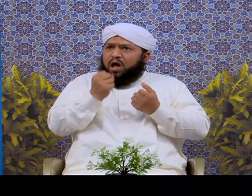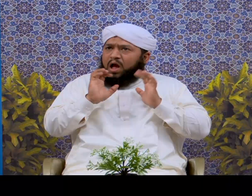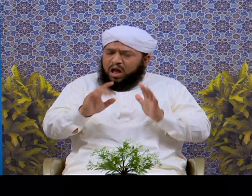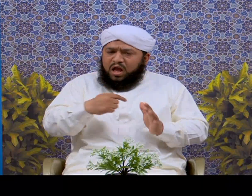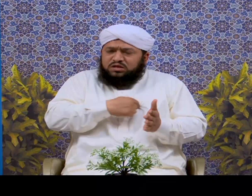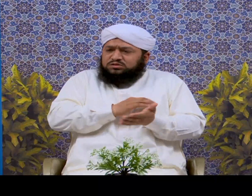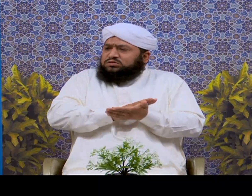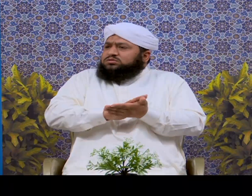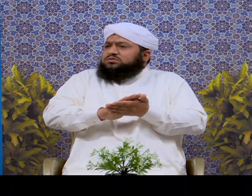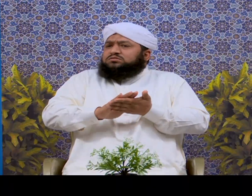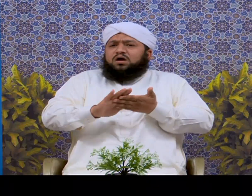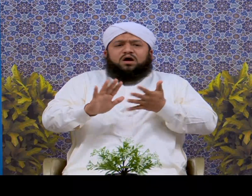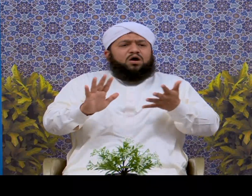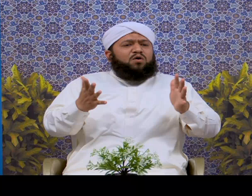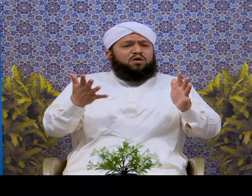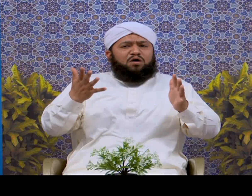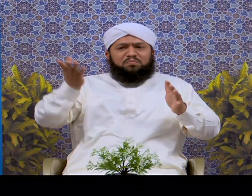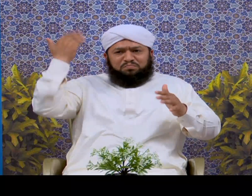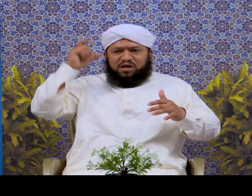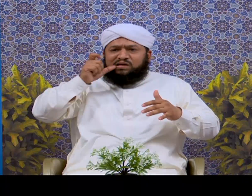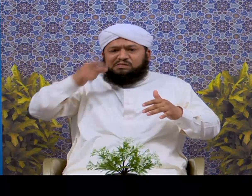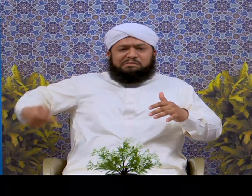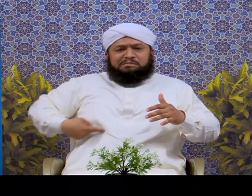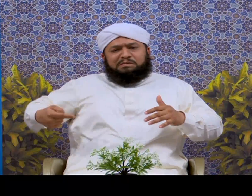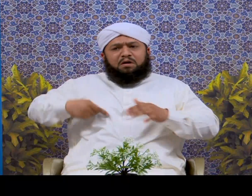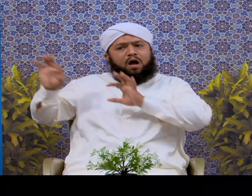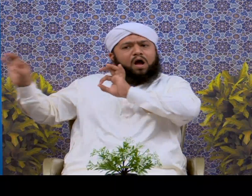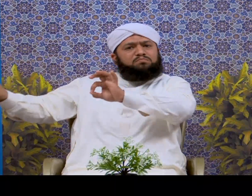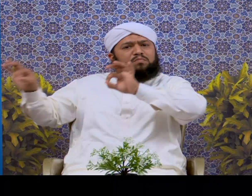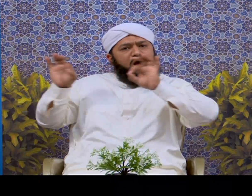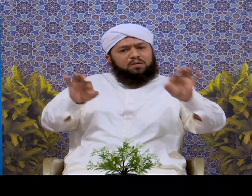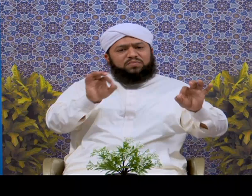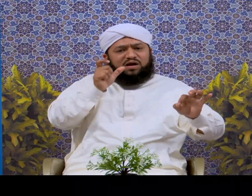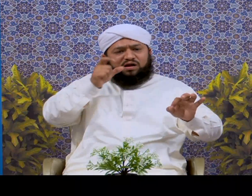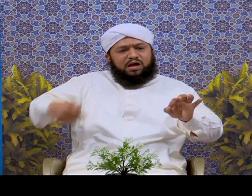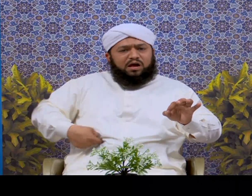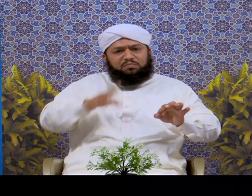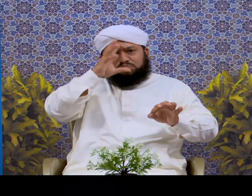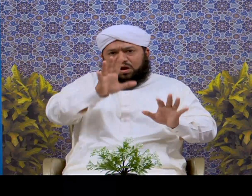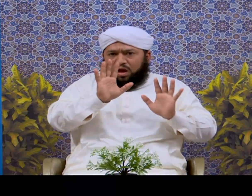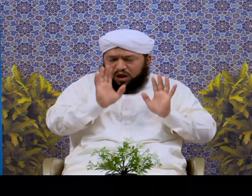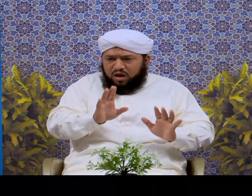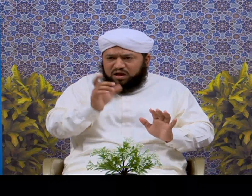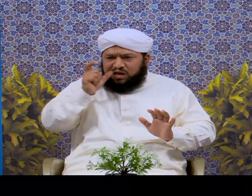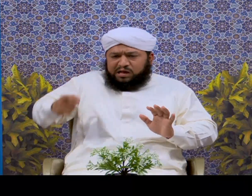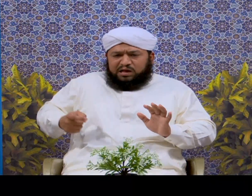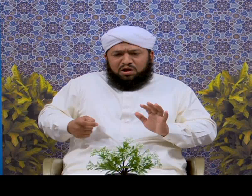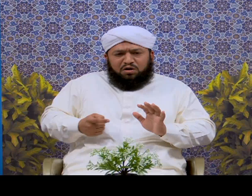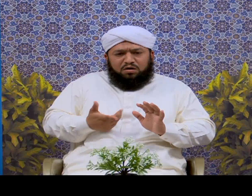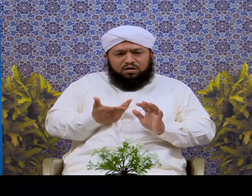نہیں مل پا رہا، نفس پہلے بھی سرکش تھا اور اب بھی سرکش ہی ہے، اس کا زور نہیں ٹوٹ رہا، تو ہمیں اپنا روزہ رکھنے